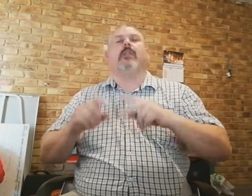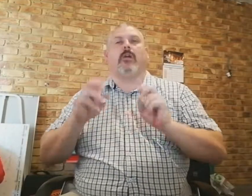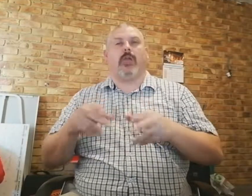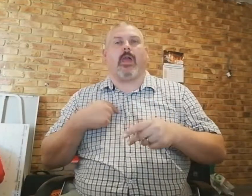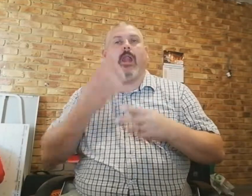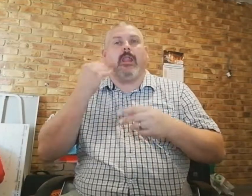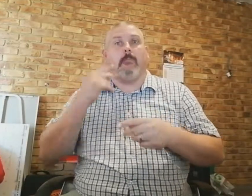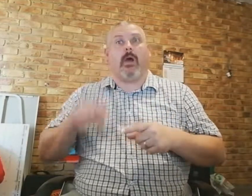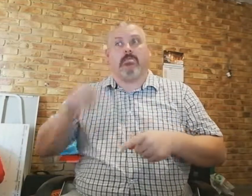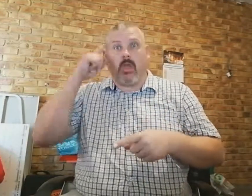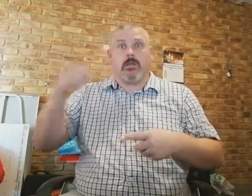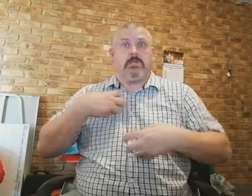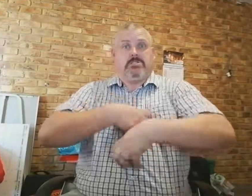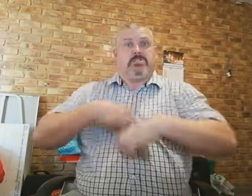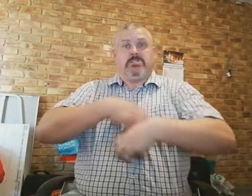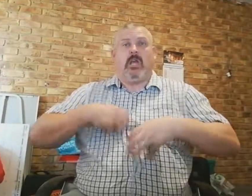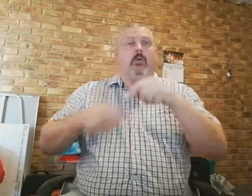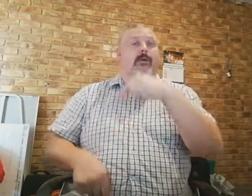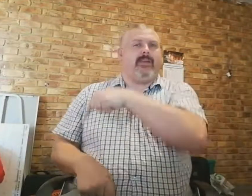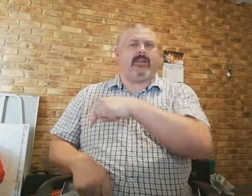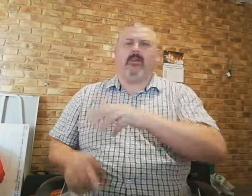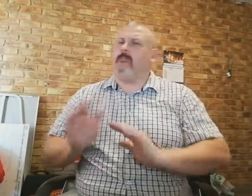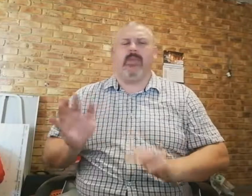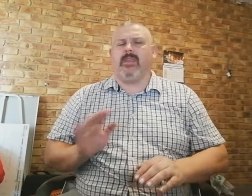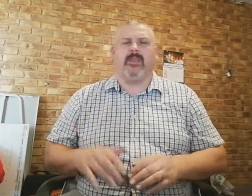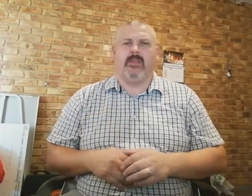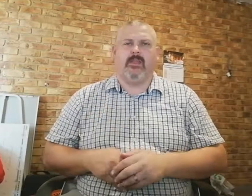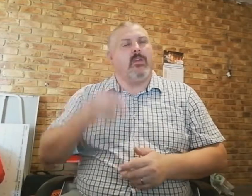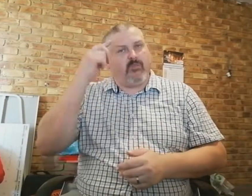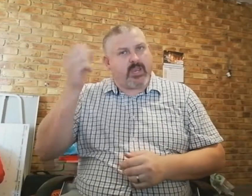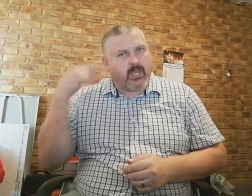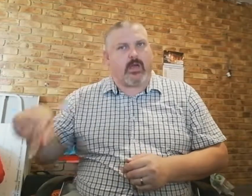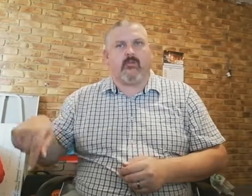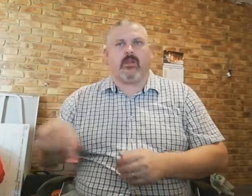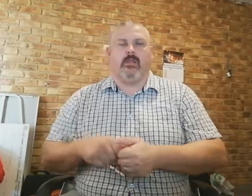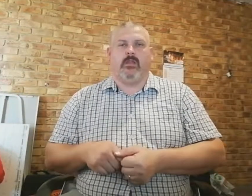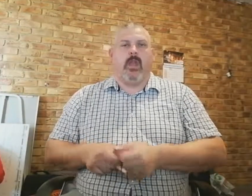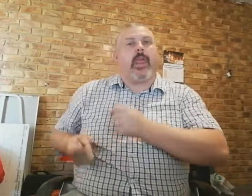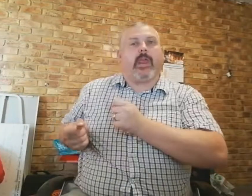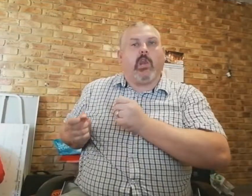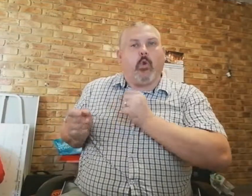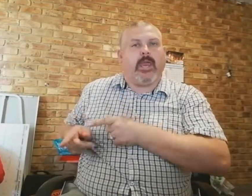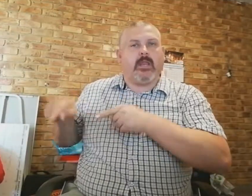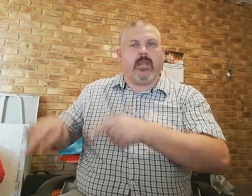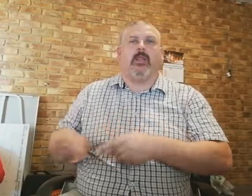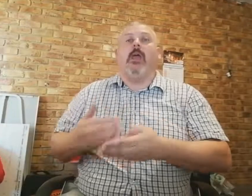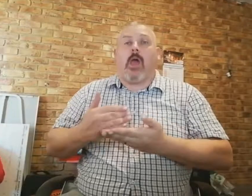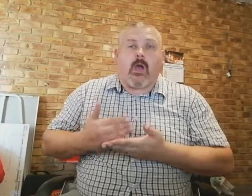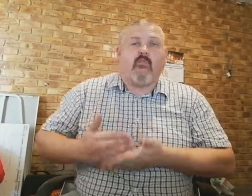kan, weer maar dink dit, wat dit, moe nie, vergeet daarvan. Is genoel heer dit, aan